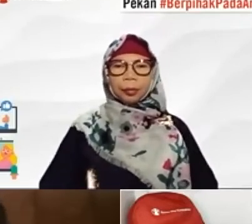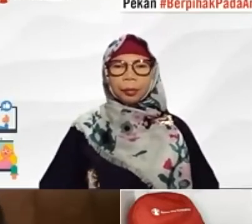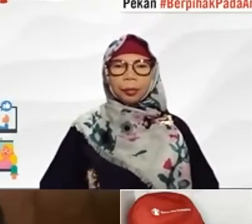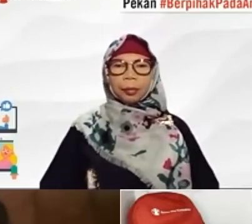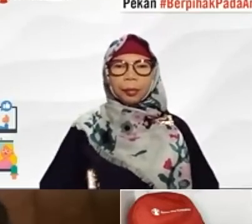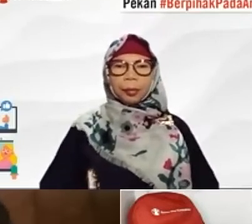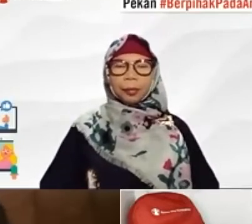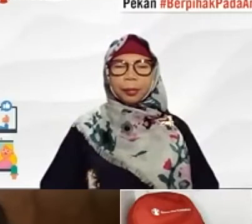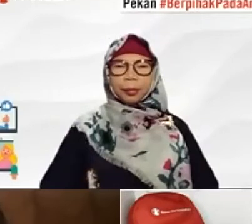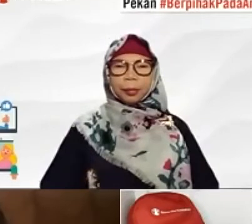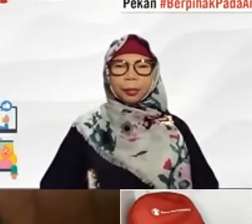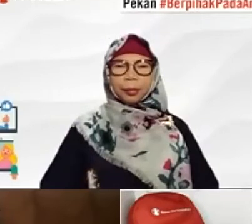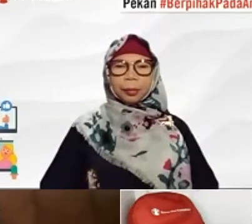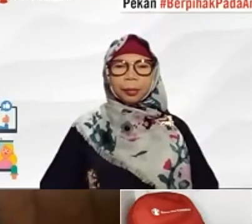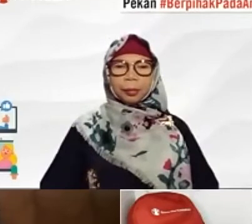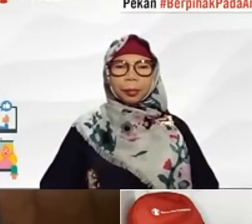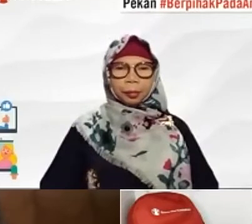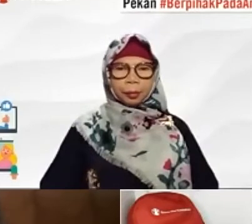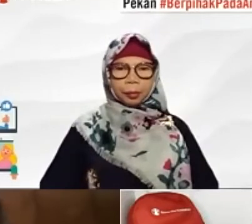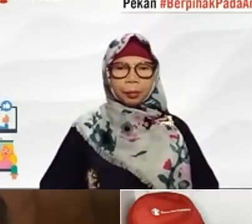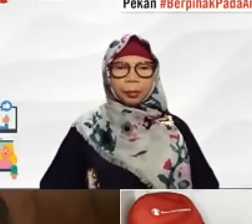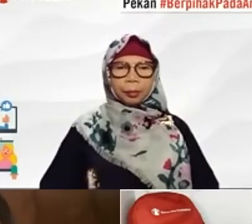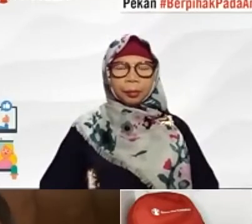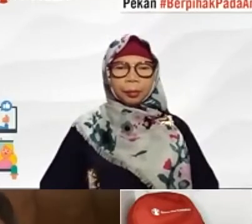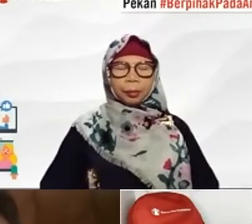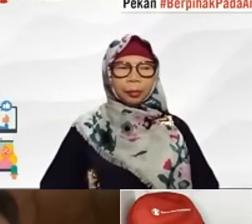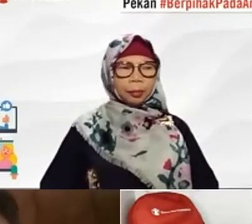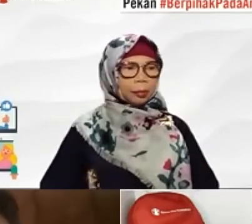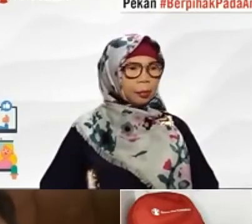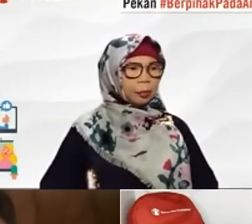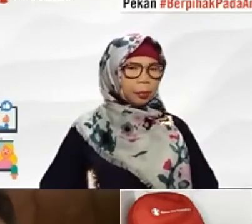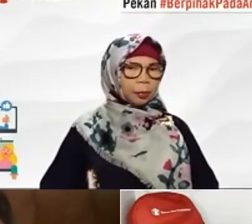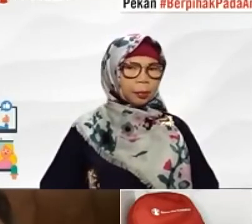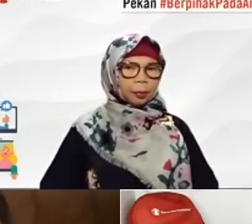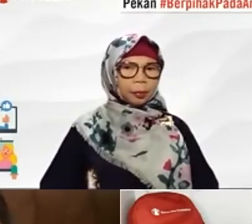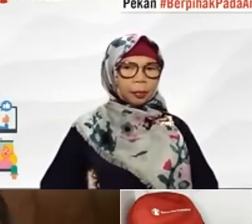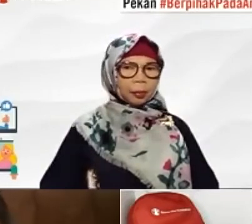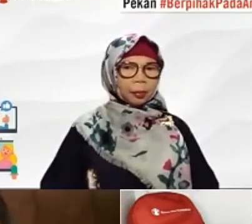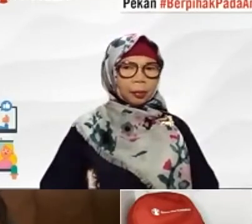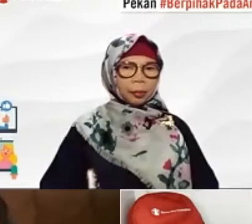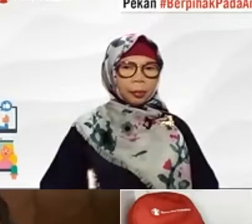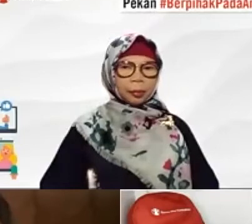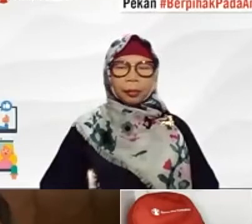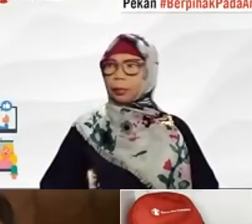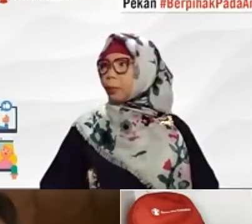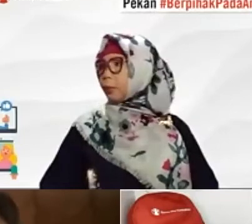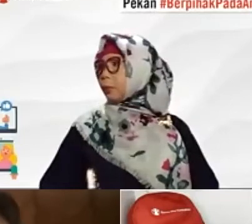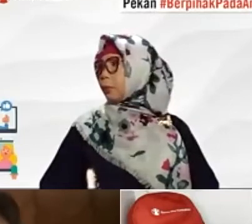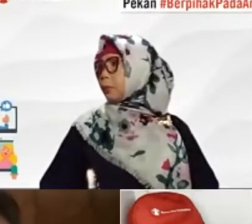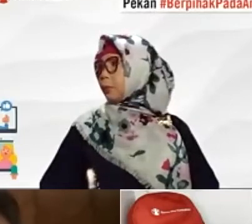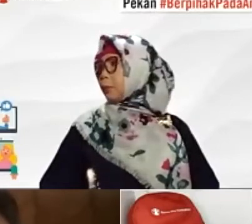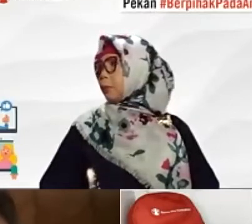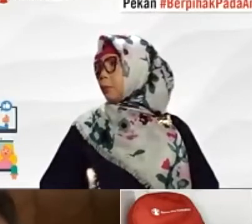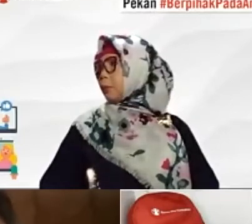memberikan apresiasi dan penghargaan setinggi-tingginya terhadap apa yang dilakukan hari ini, teristimewa terhadap